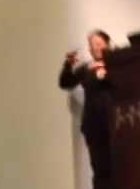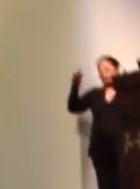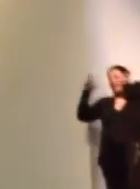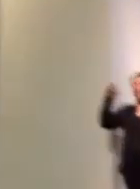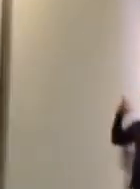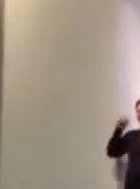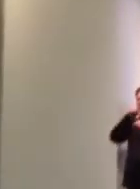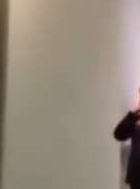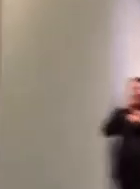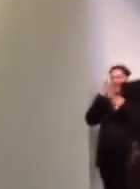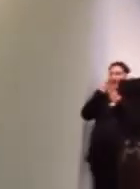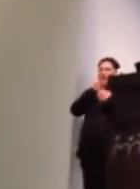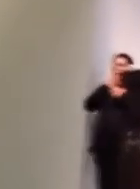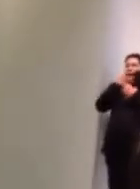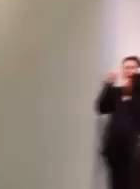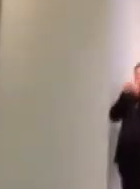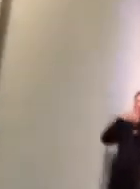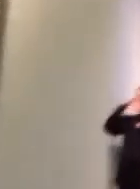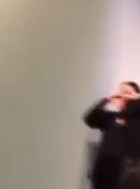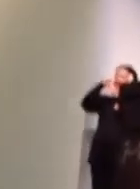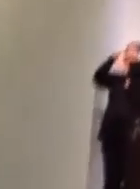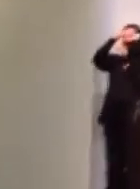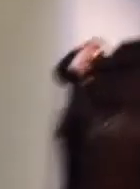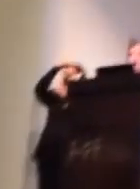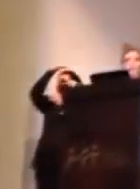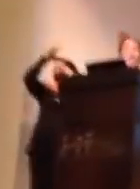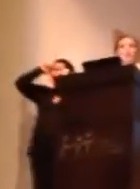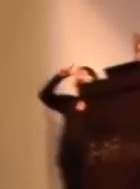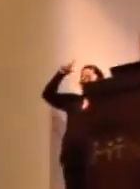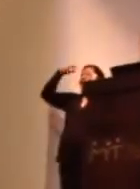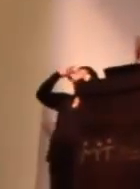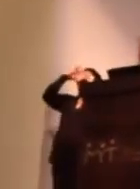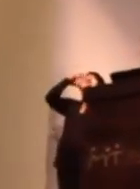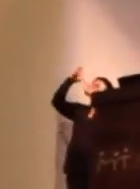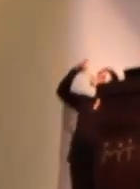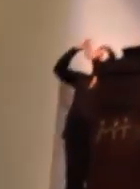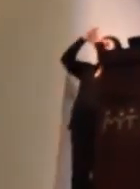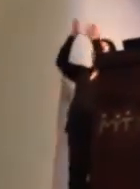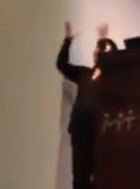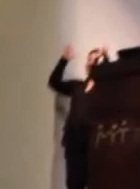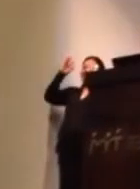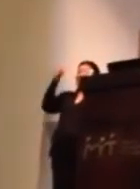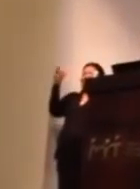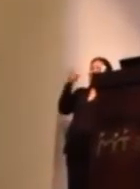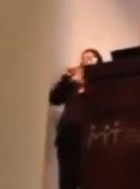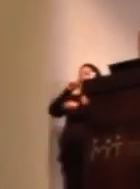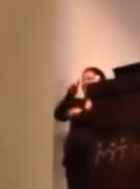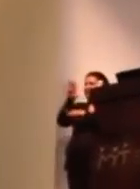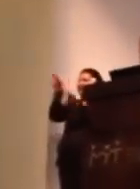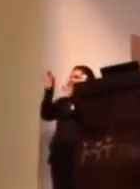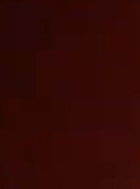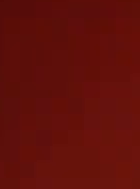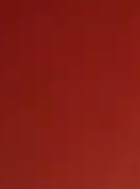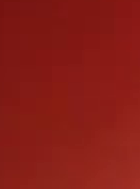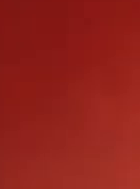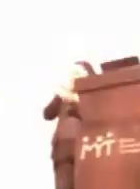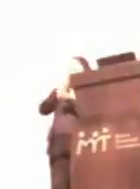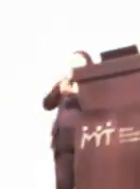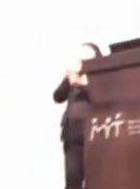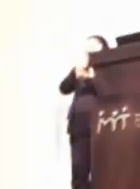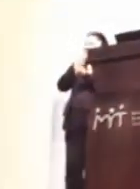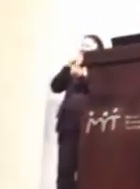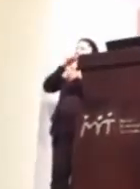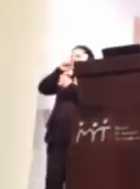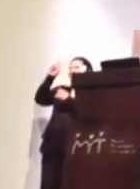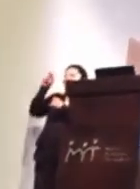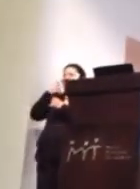tema. Bueno, tienen muchísima dificultad para organizarse. Hay niños que los sientas en la silla o el